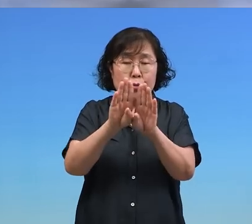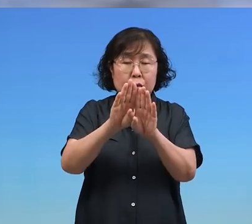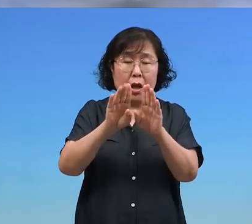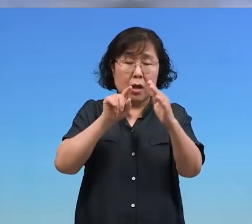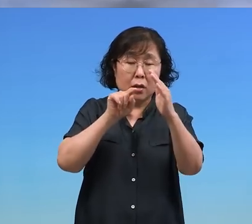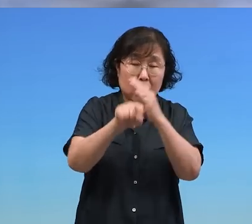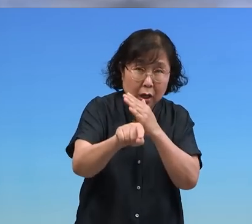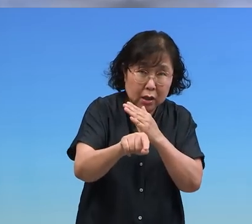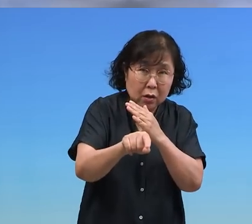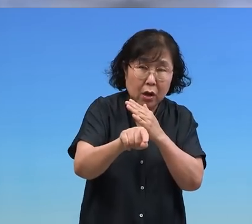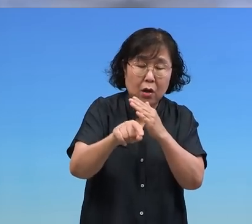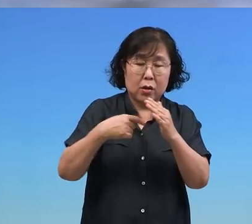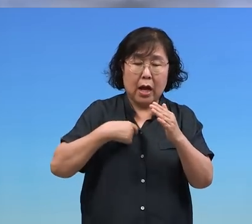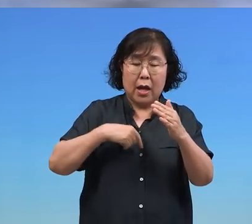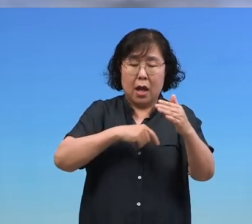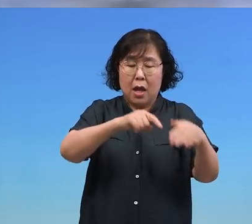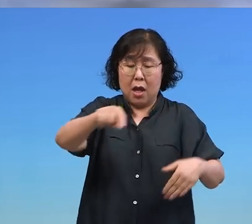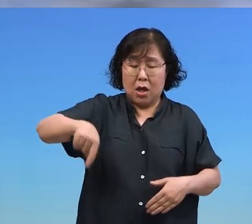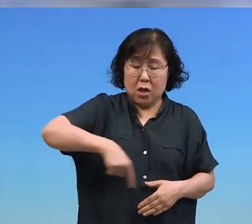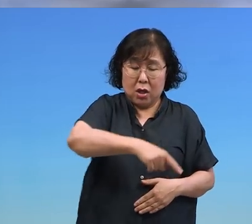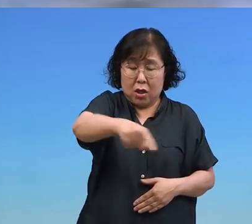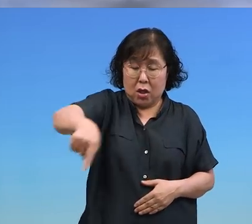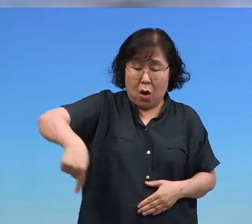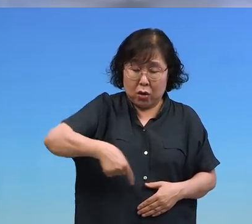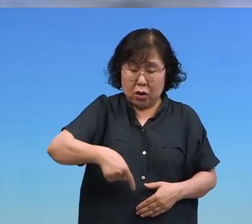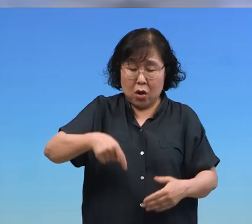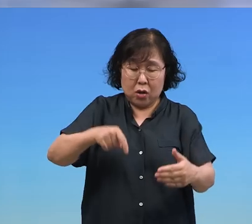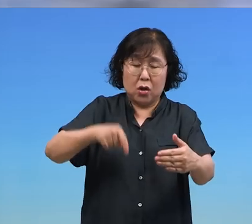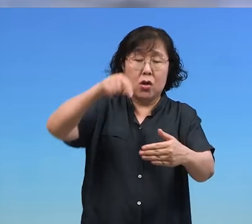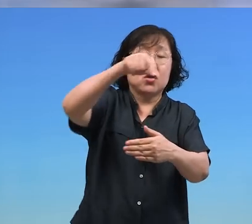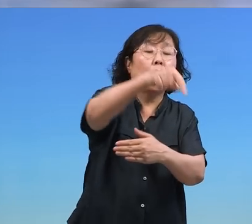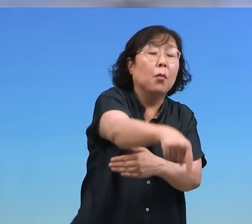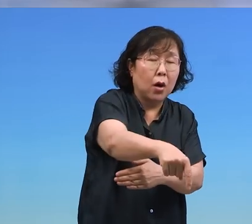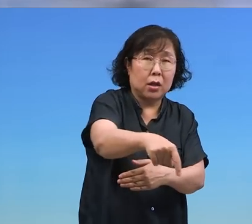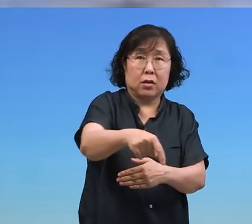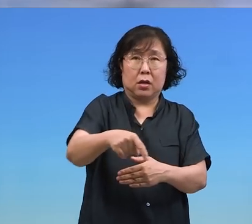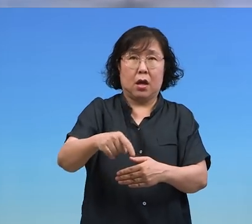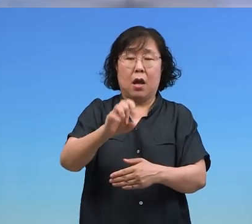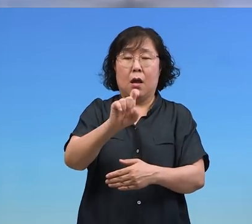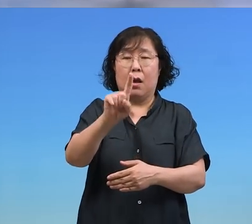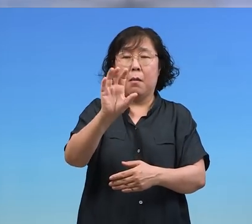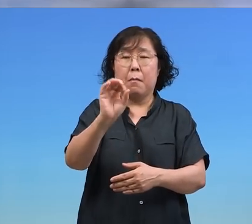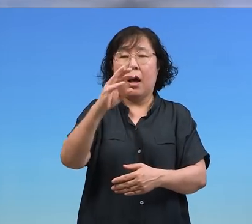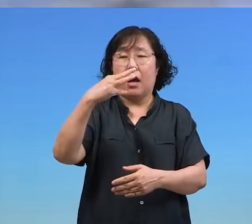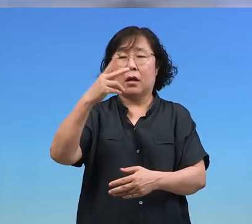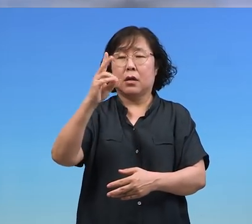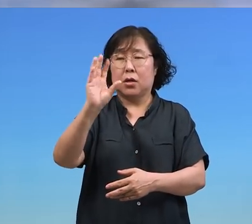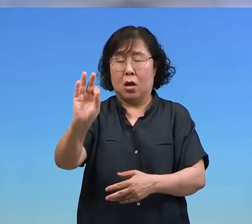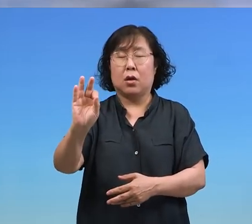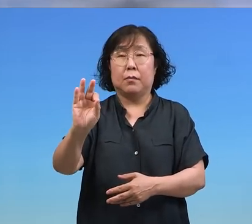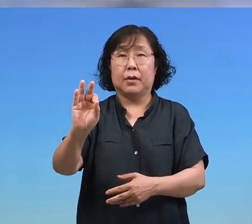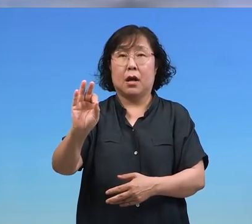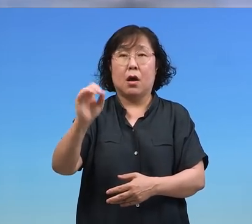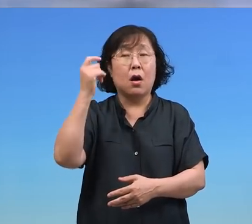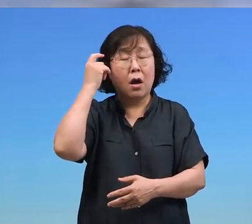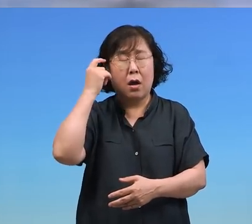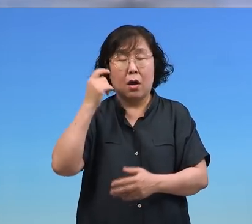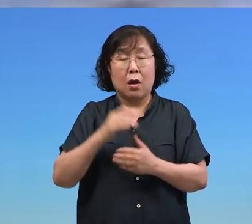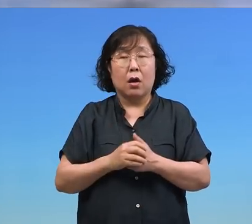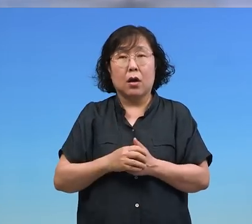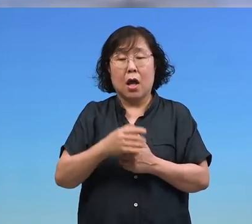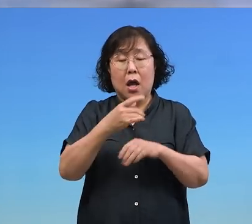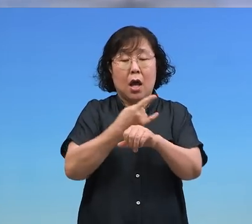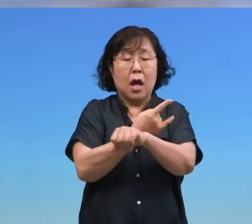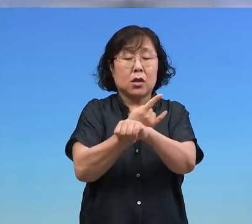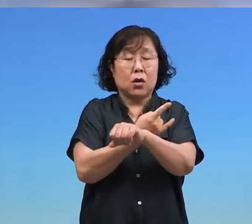거 선을 넘는 범위를 넘어서는 거 이게 망령된다는 뜻이라고 그랬잖아요 왜 에서가 망령된 인물입니까?